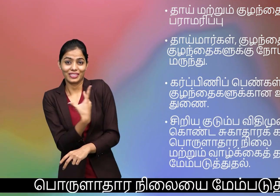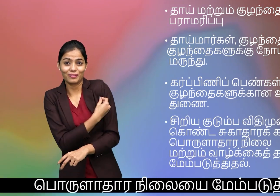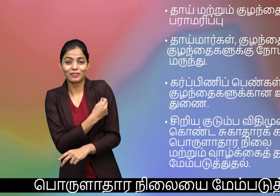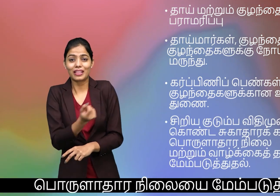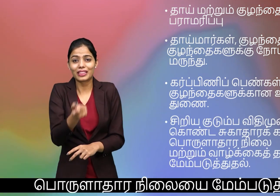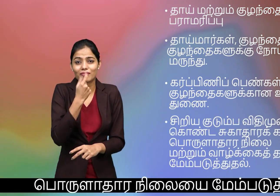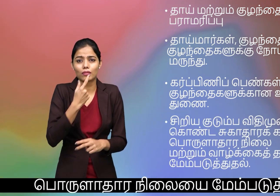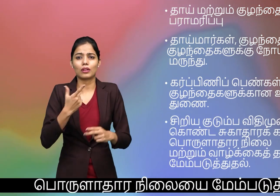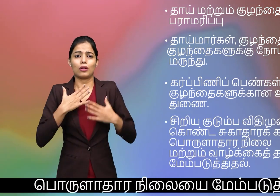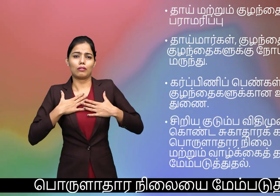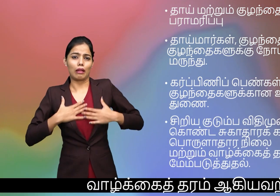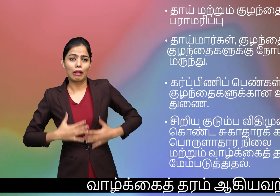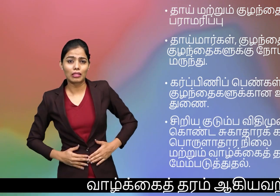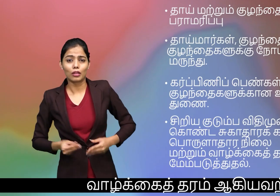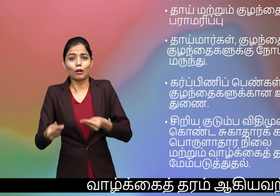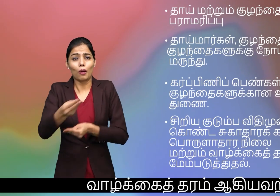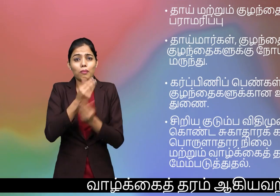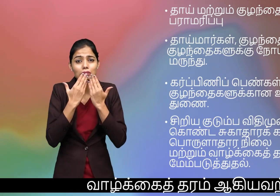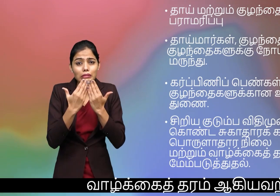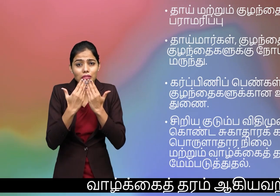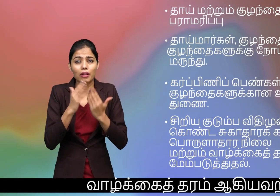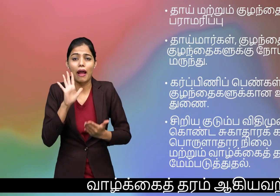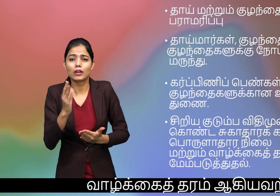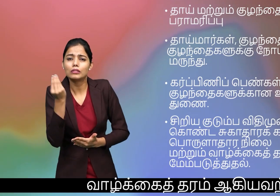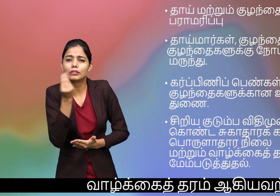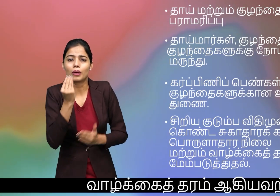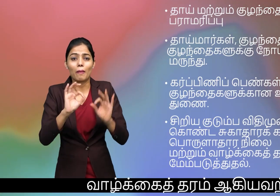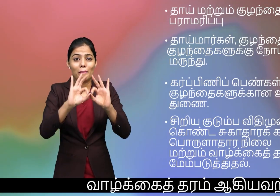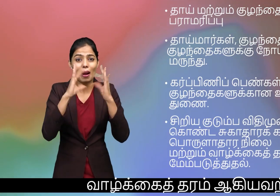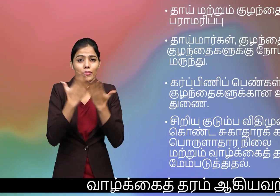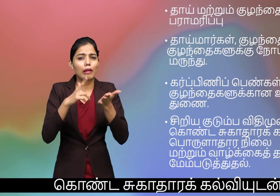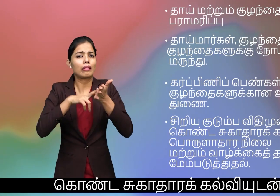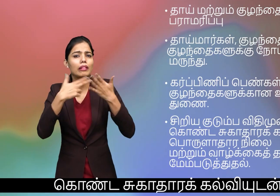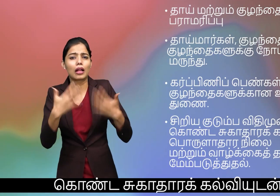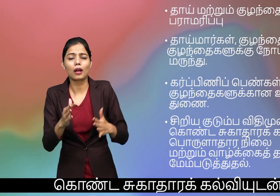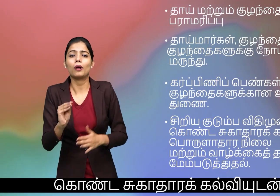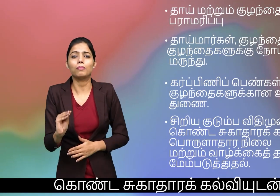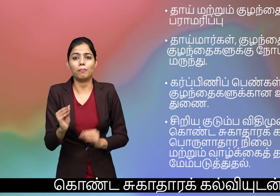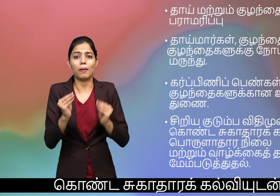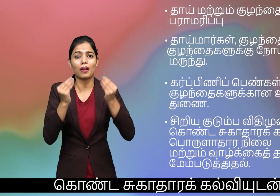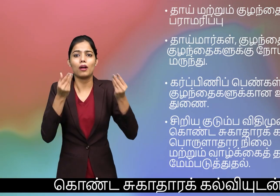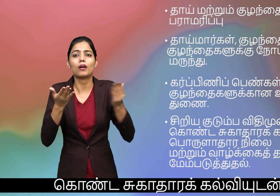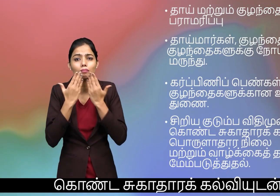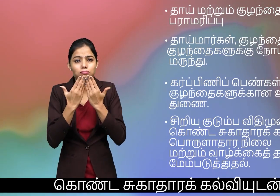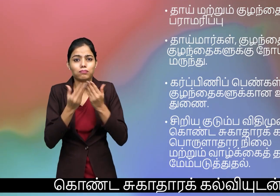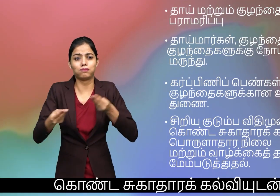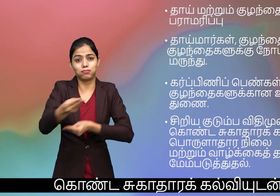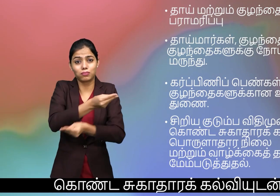பொருளாதார நிலை மற்றும் வாழ்க்கை தரத்தை மேம்படுத்துதல் ஆகியவற்றை கருத்தடை சுகாதார கல்வி கற்றுக் கொடுக்கிறது.